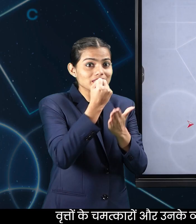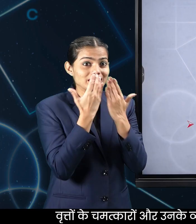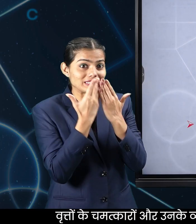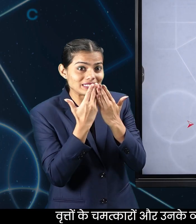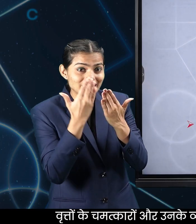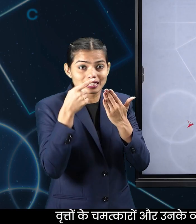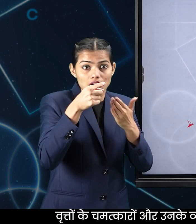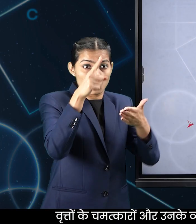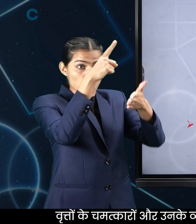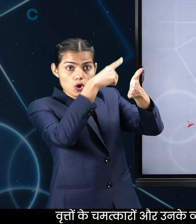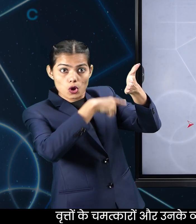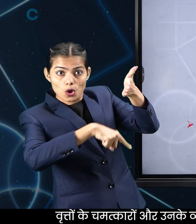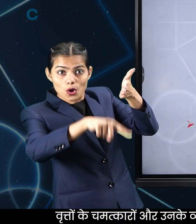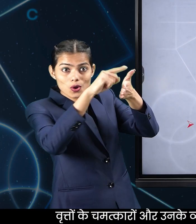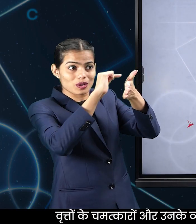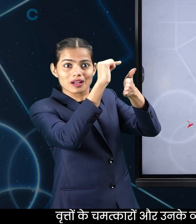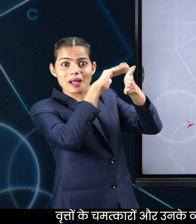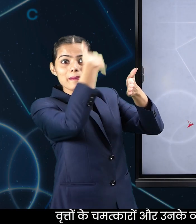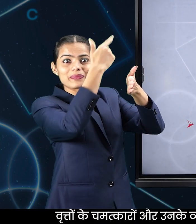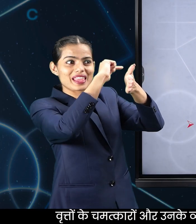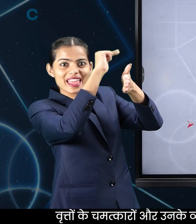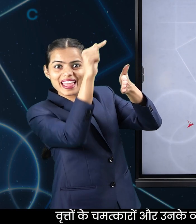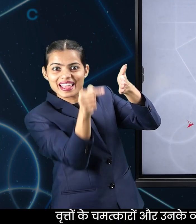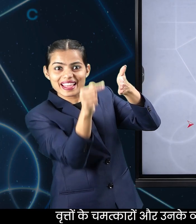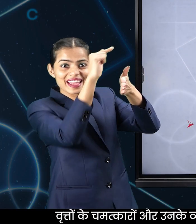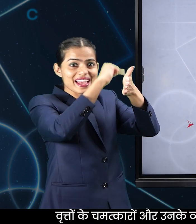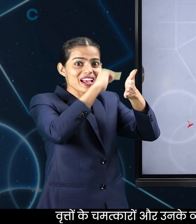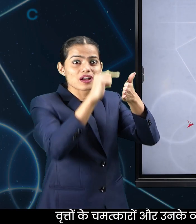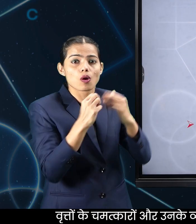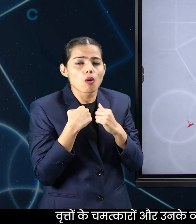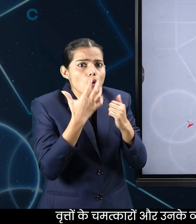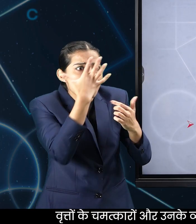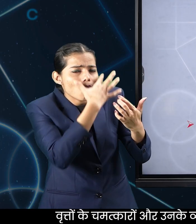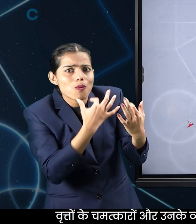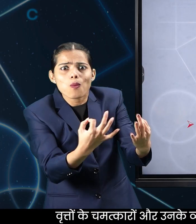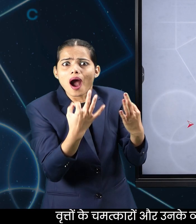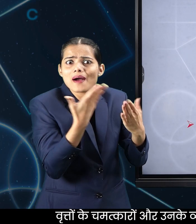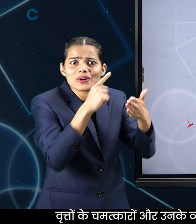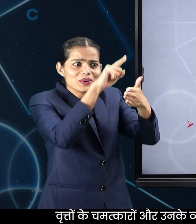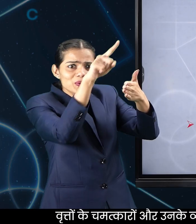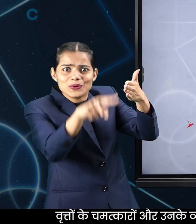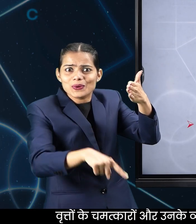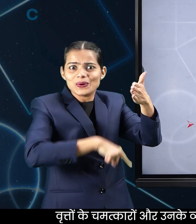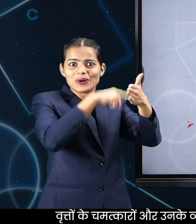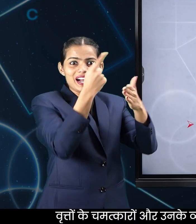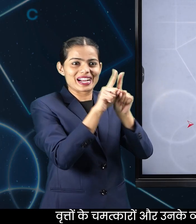वृत्तों के चमत्कारों और उनके व्यवहारिक अनुप्रयोगों को उजागर करने के लिए तैयार हो